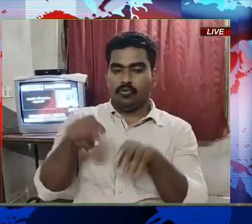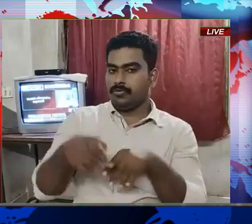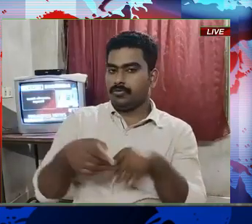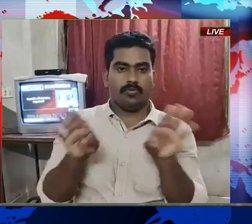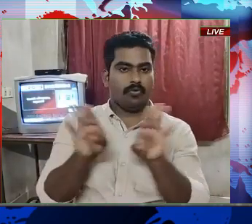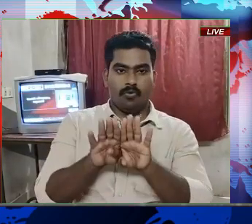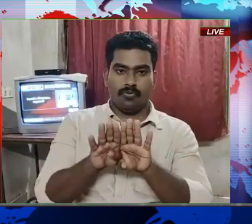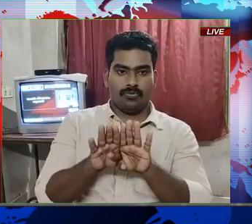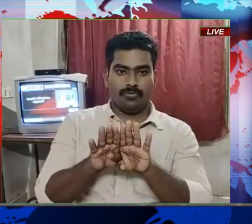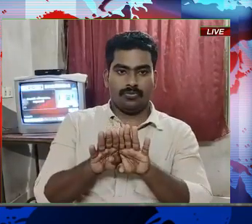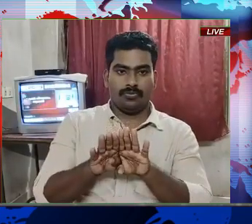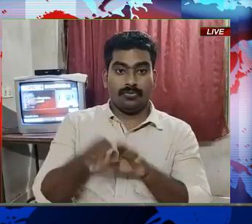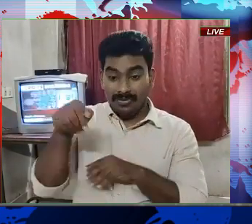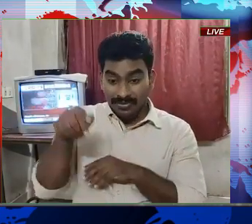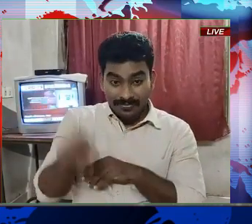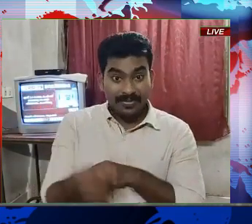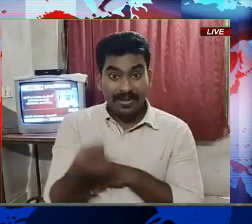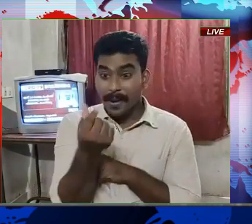പച്ചക്കറി സംഭരണം